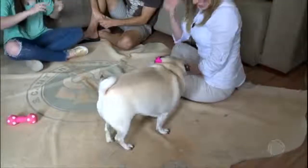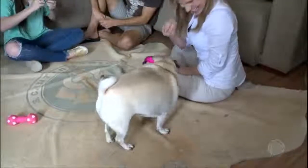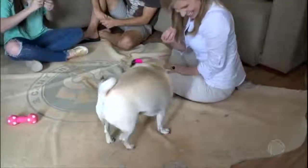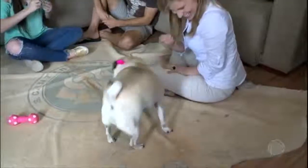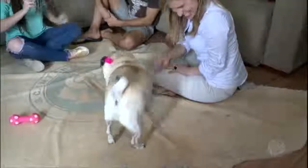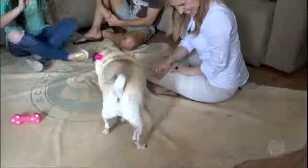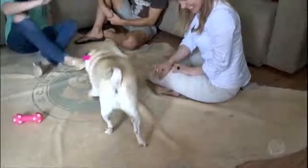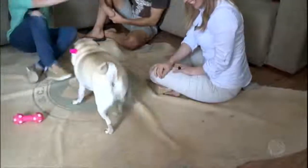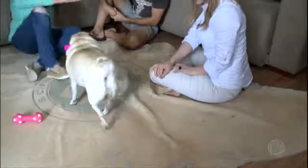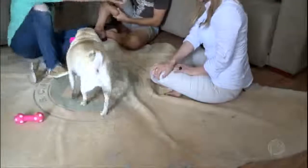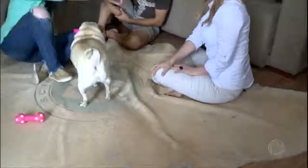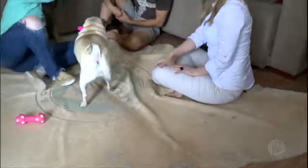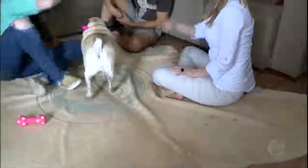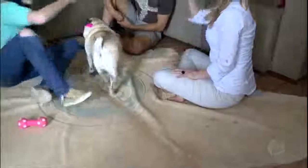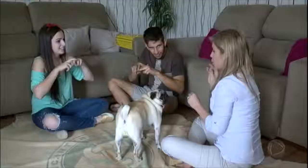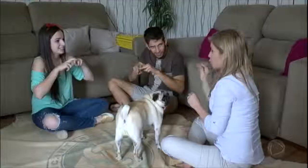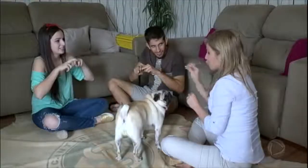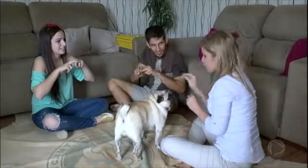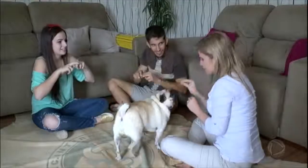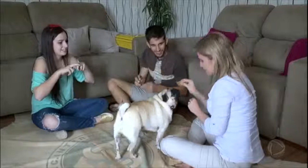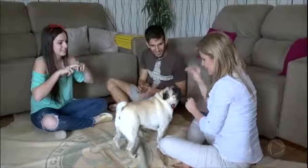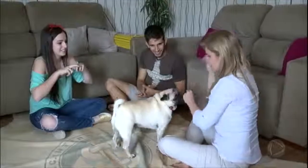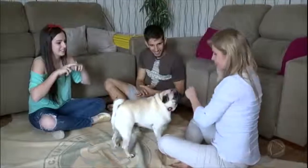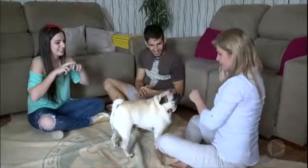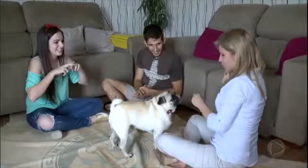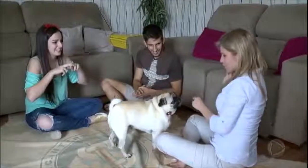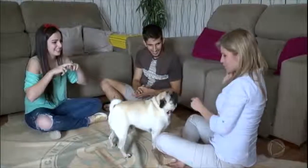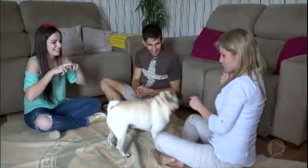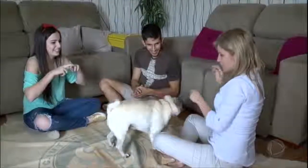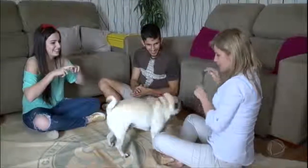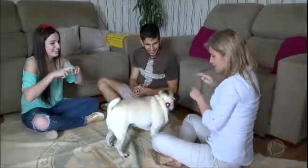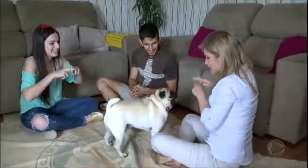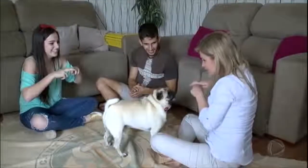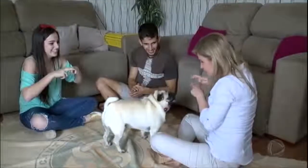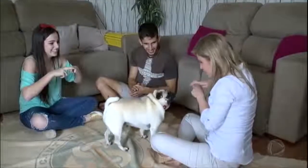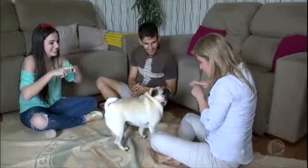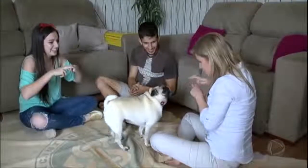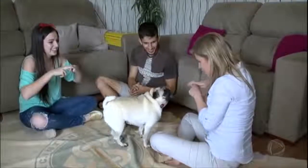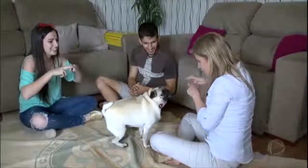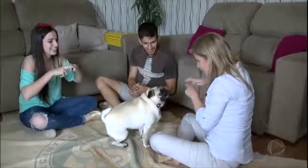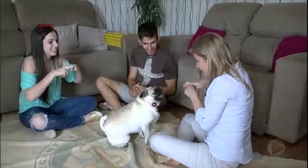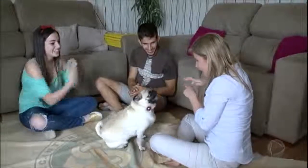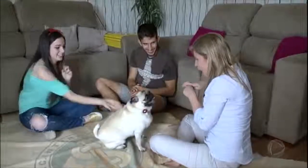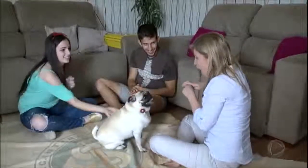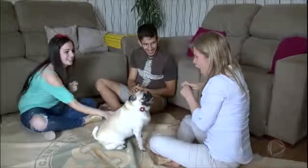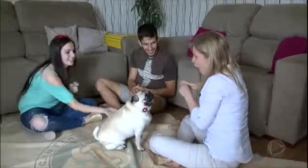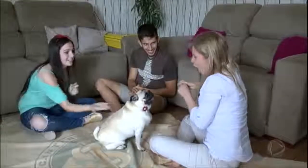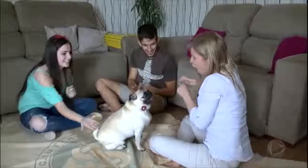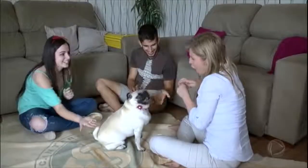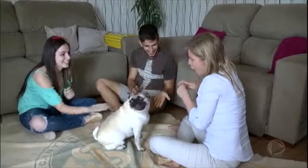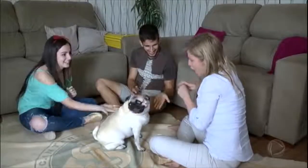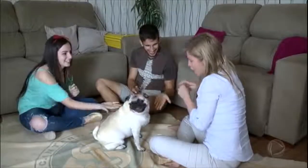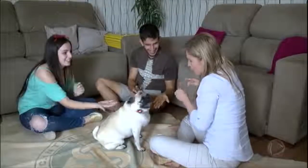Gente! Gente! Vou fazer e faz o sinal. Isso. Ela vai te dar a pata. Ai!